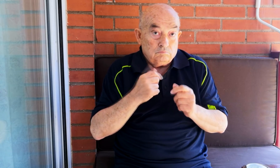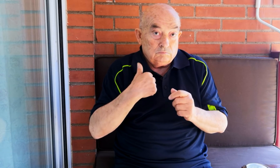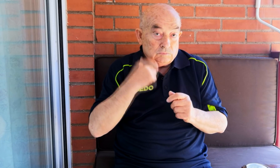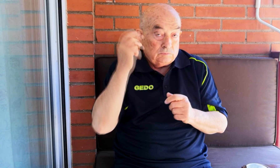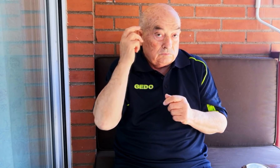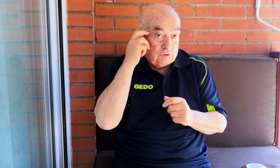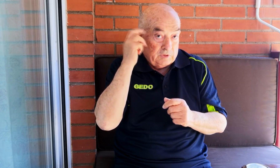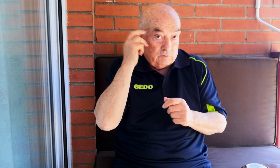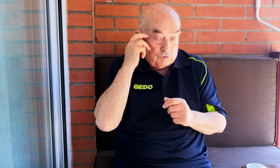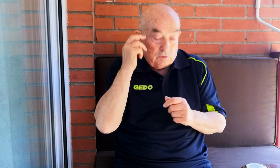la presidència.